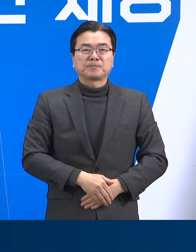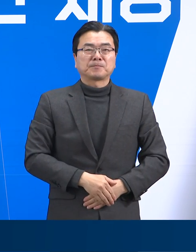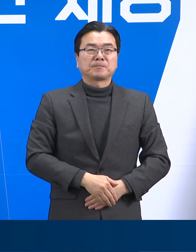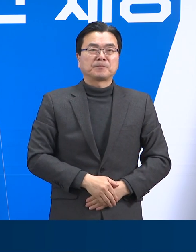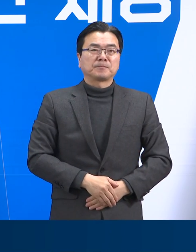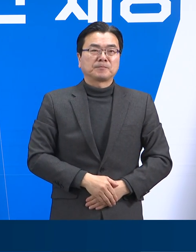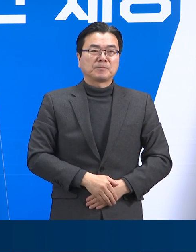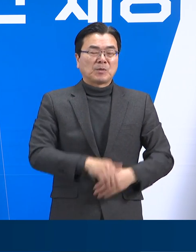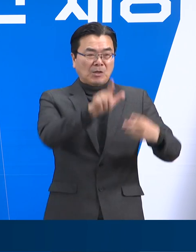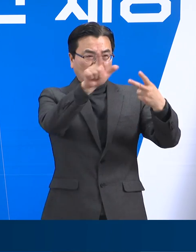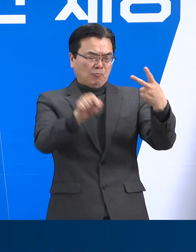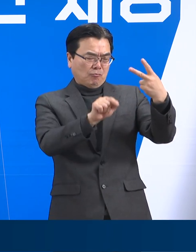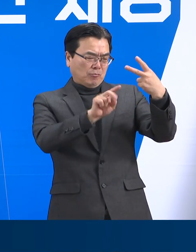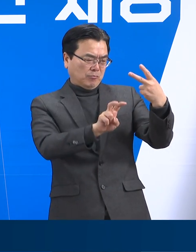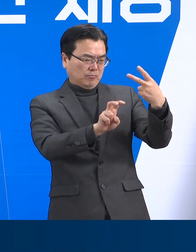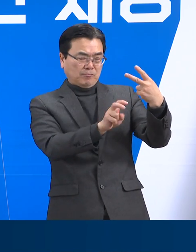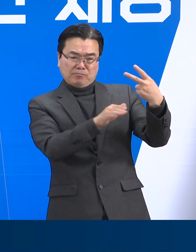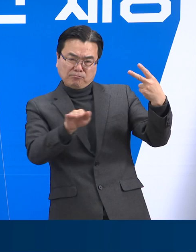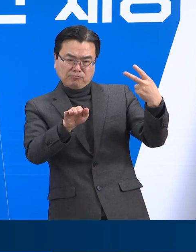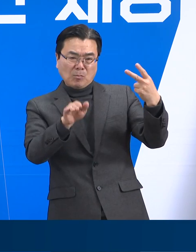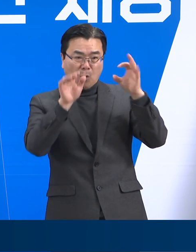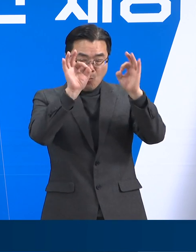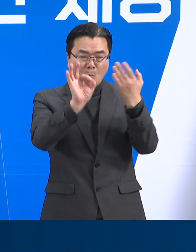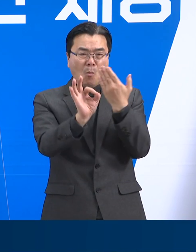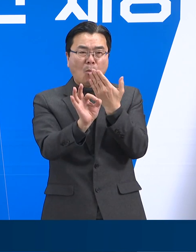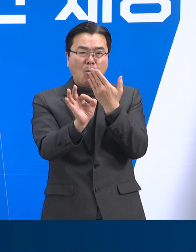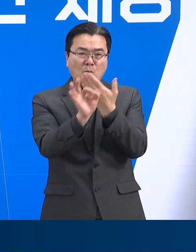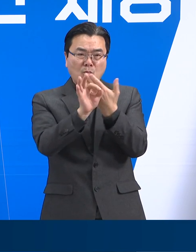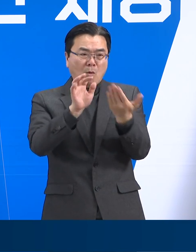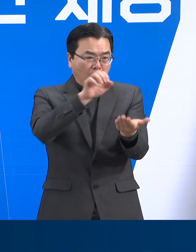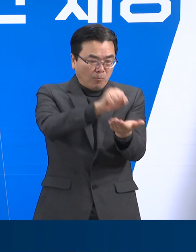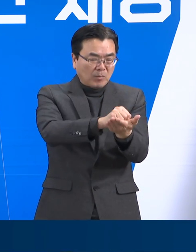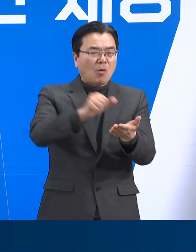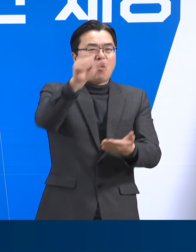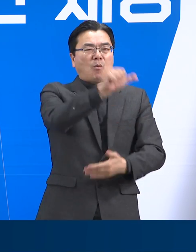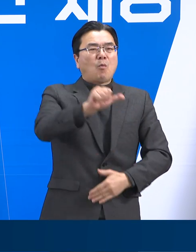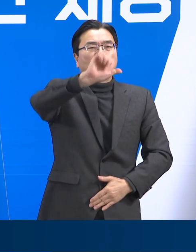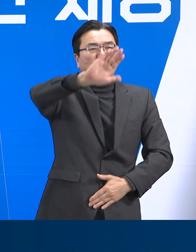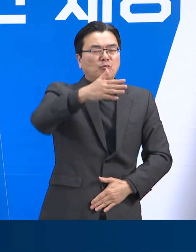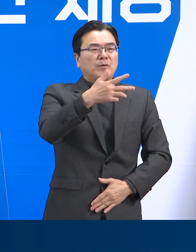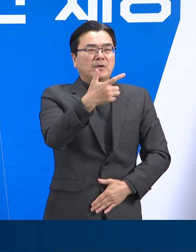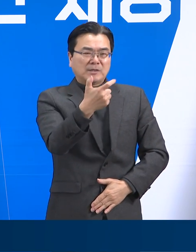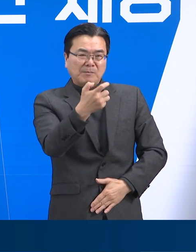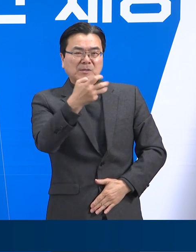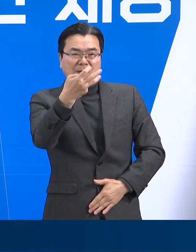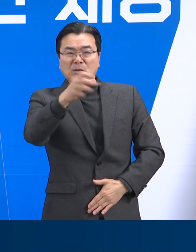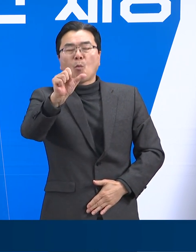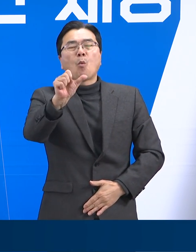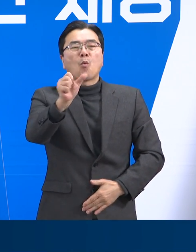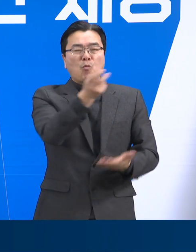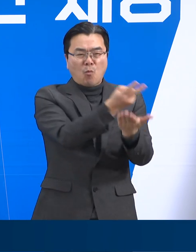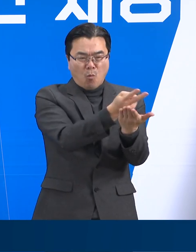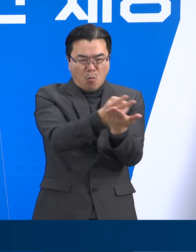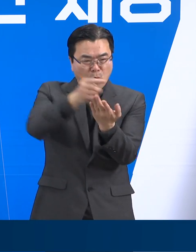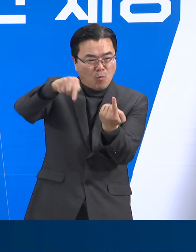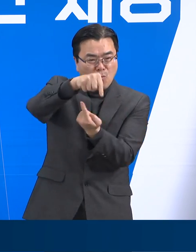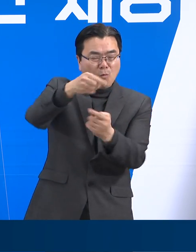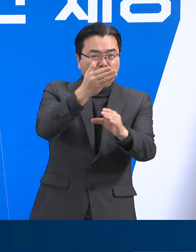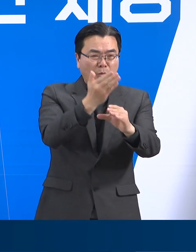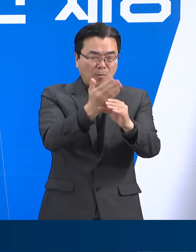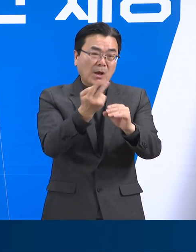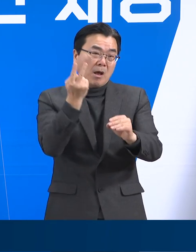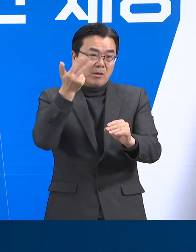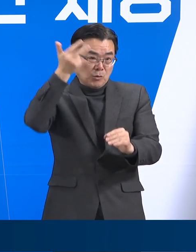21일 20시 기준 도내 의료기관 확보 병상은 총 5,935개입니다. 전주에